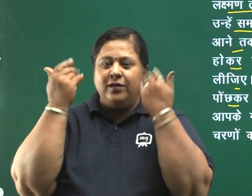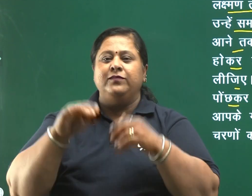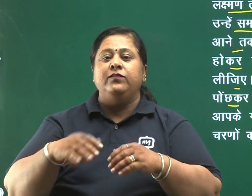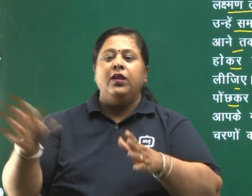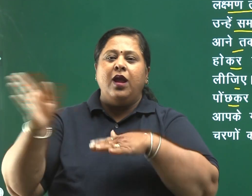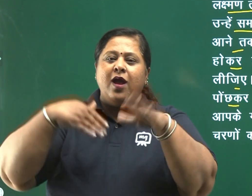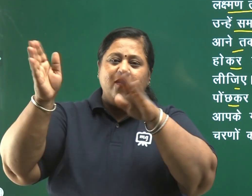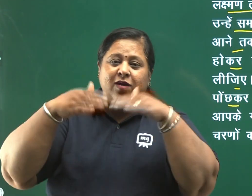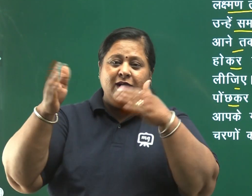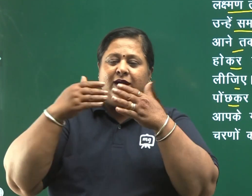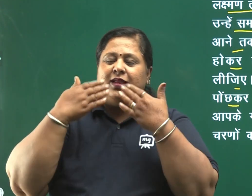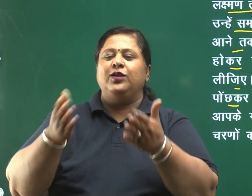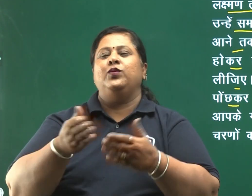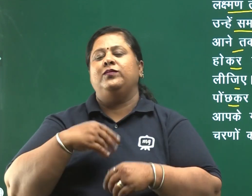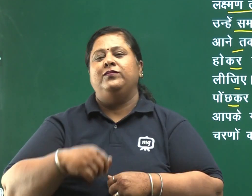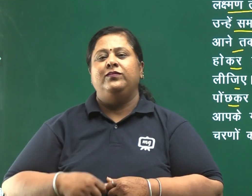हवा कर देती हूँ।